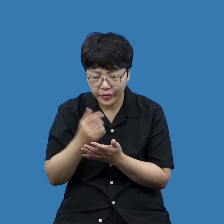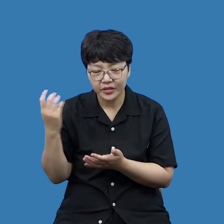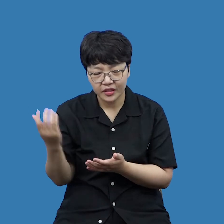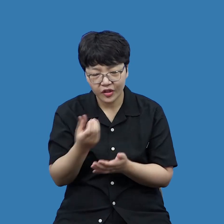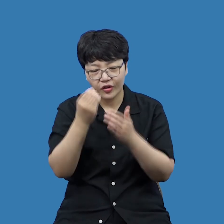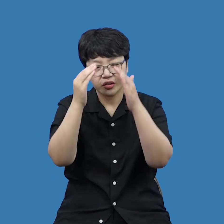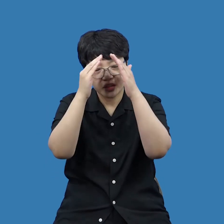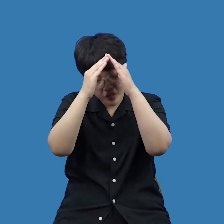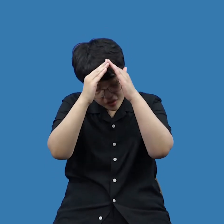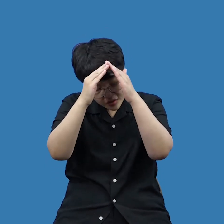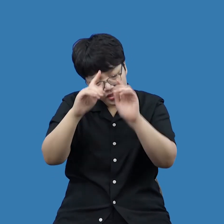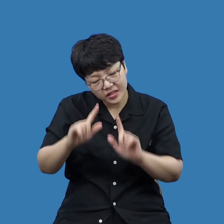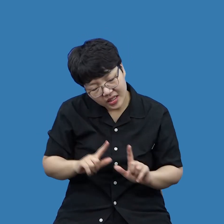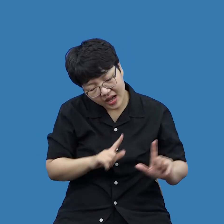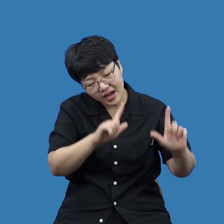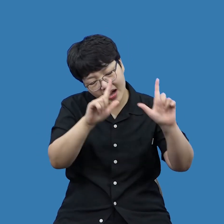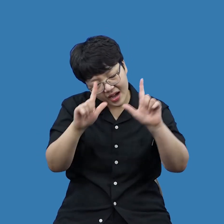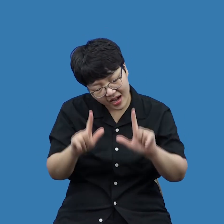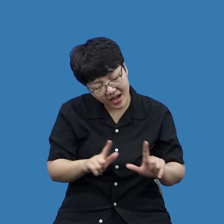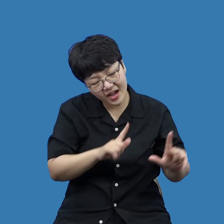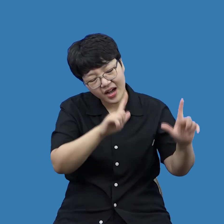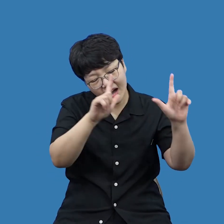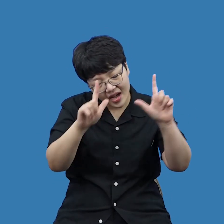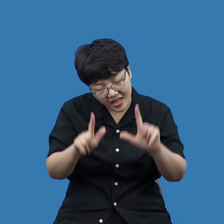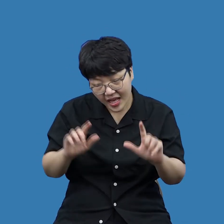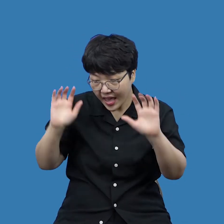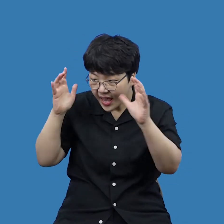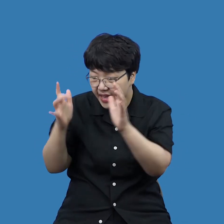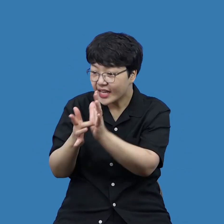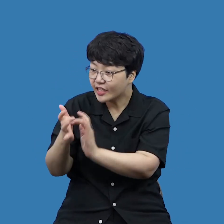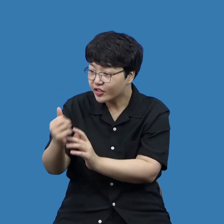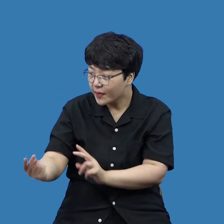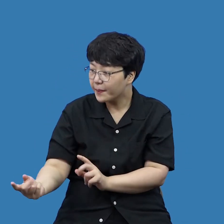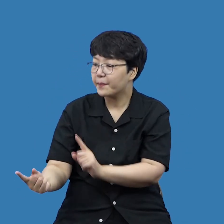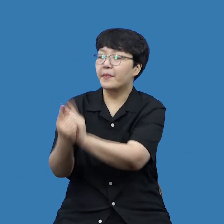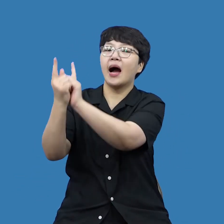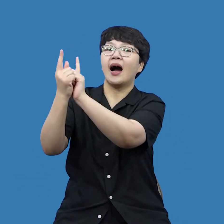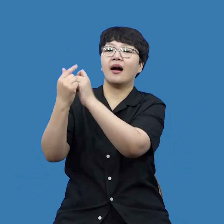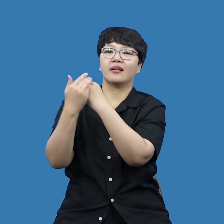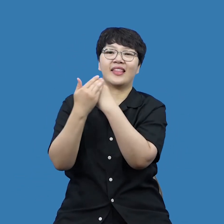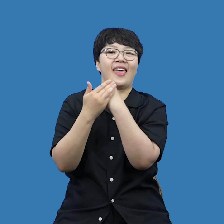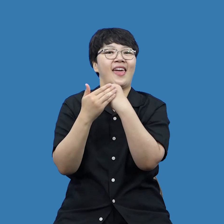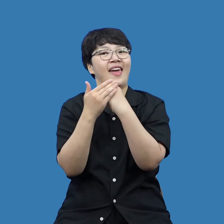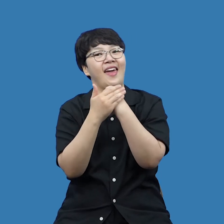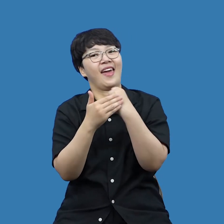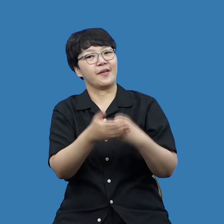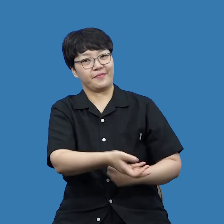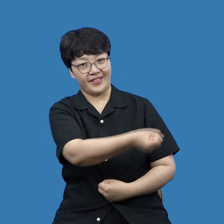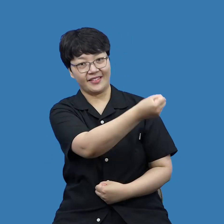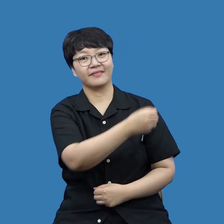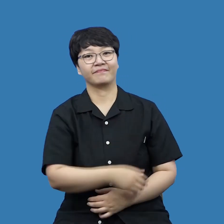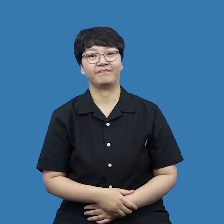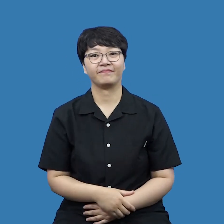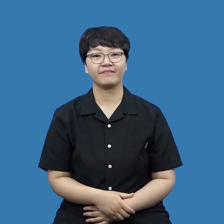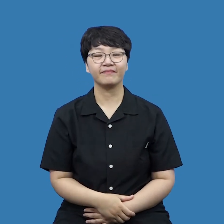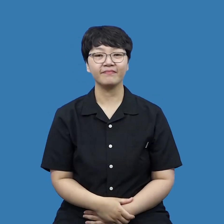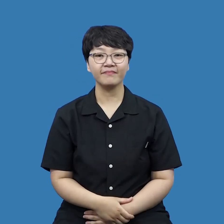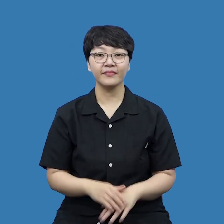하다가 메시아이신 아기 예수님을 만나는 그 은혜를 경험한 것입니다. 이제